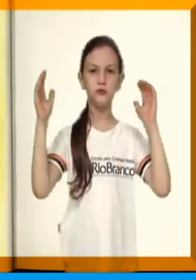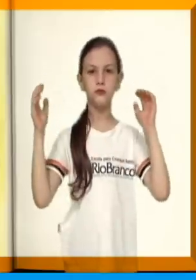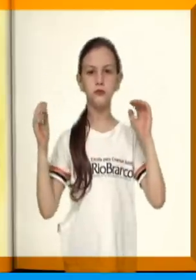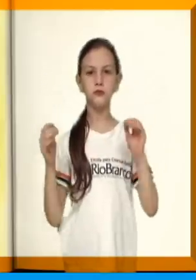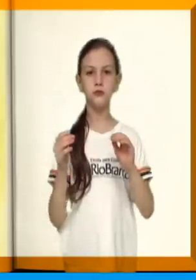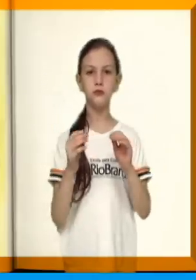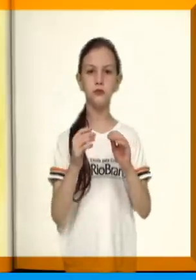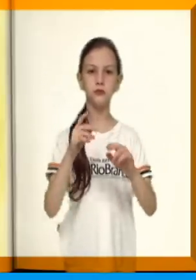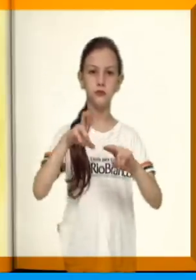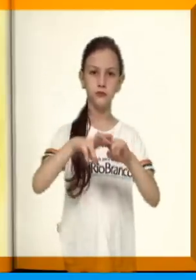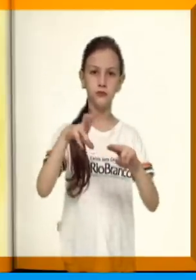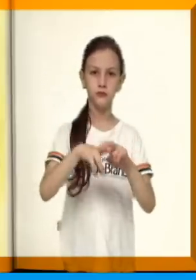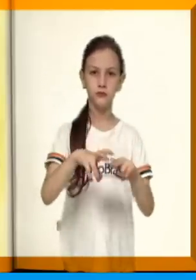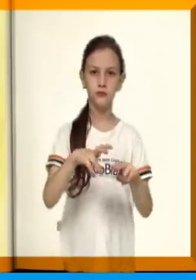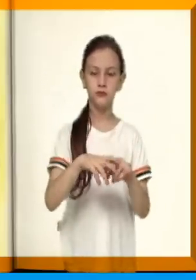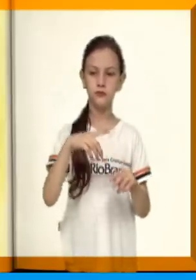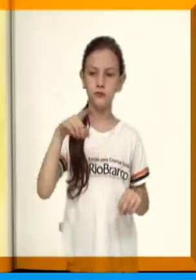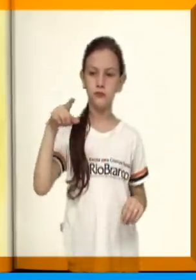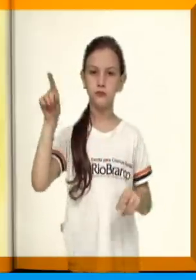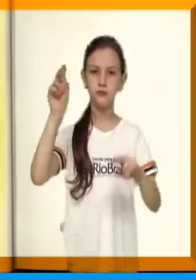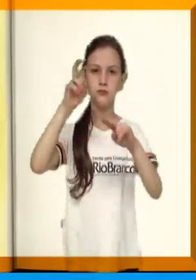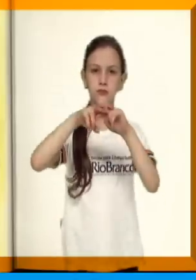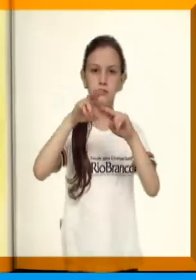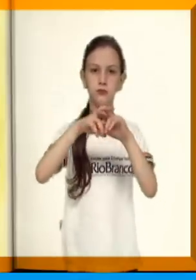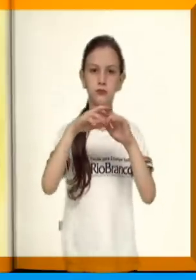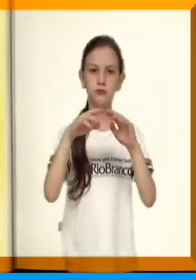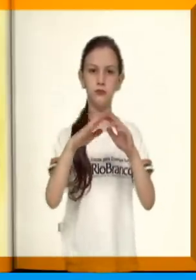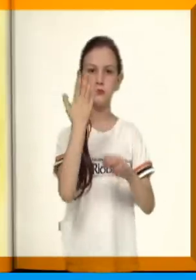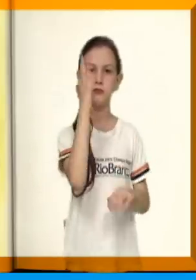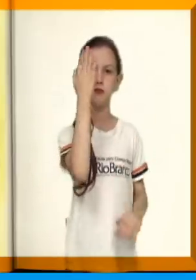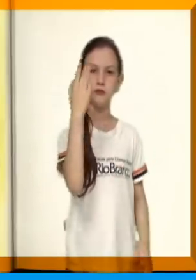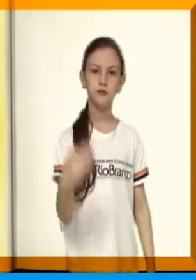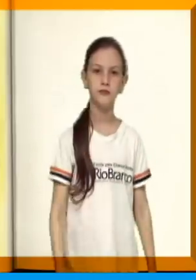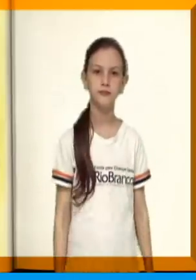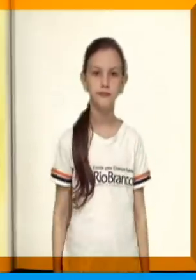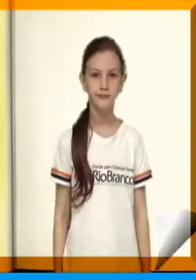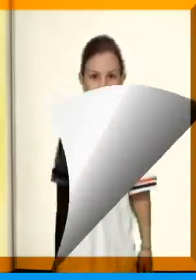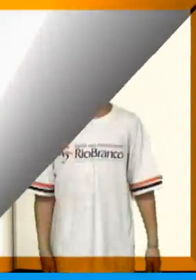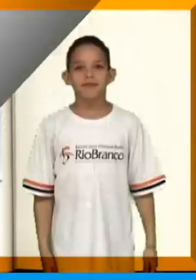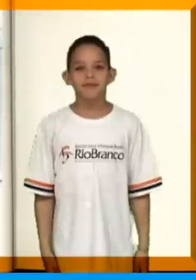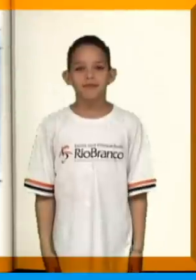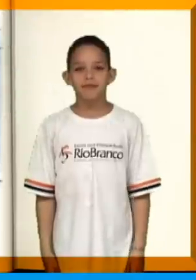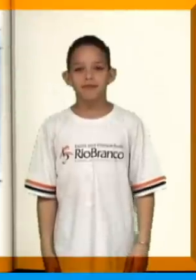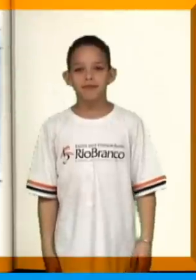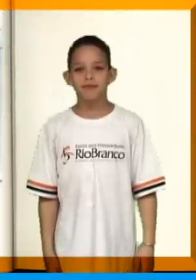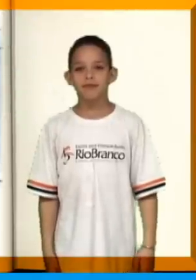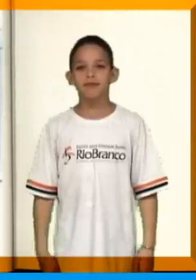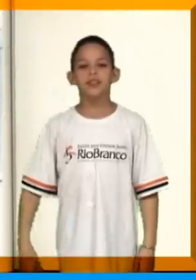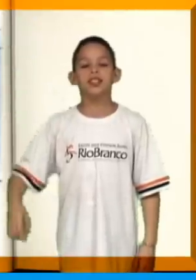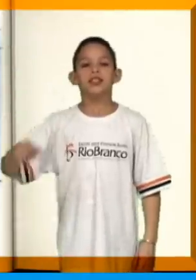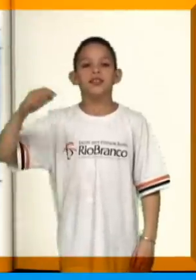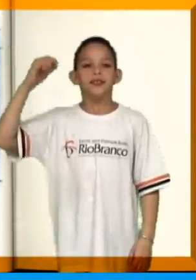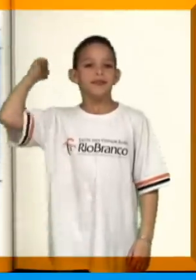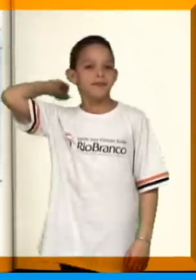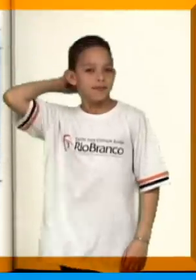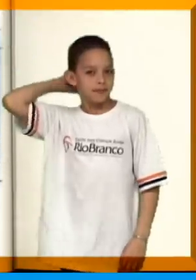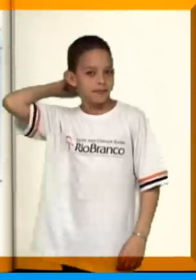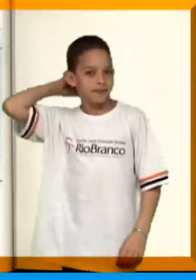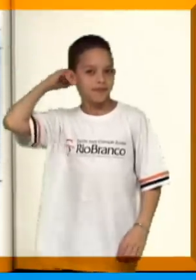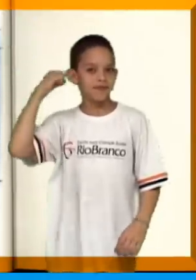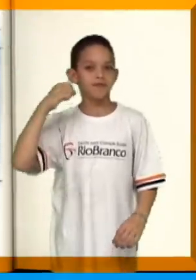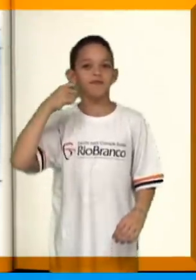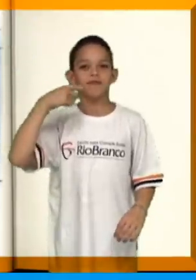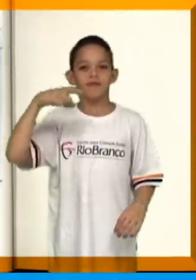todos iam se preparar para mais um dia. Se olhavam no espelho, iam escovar o